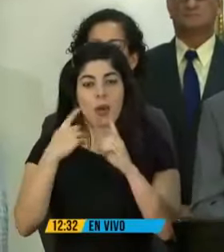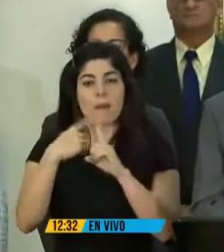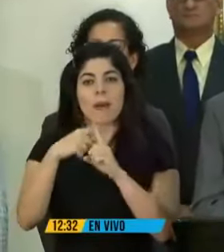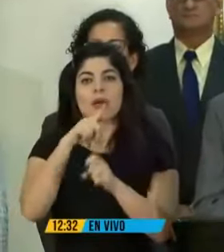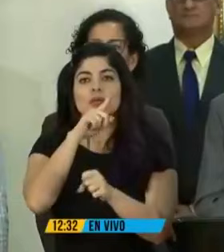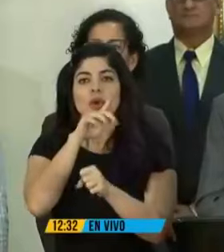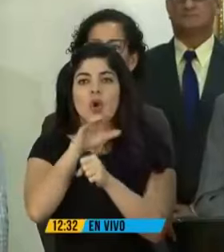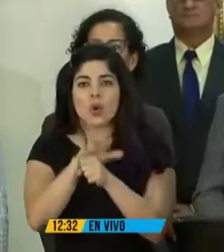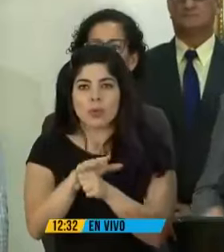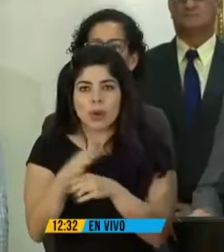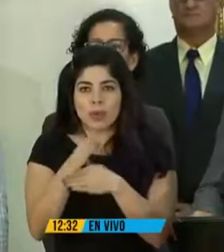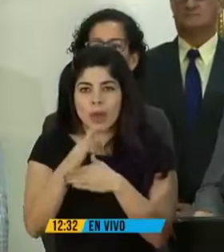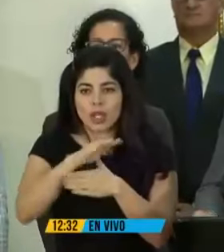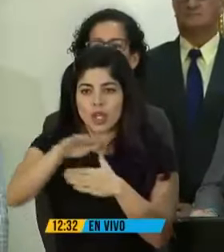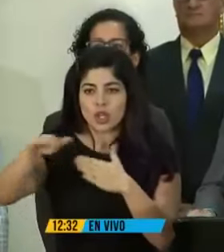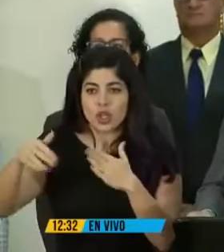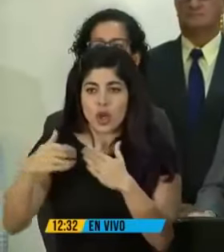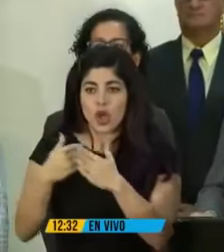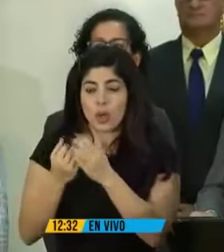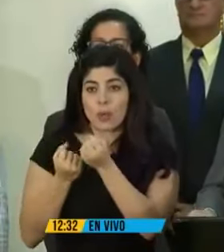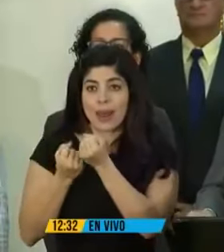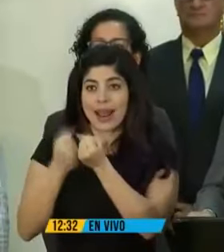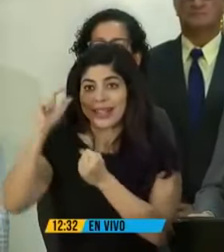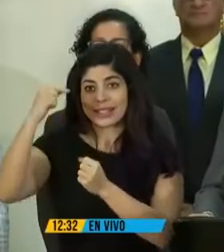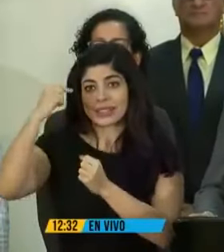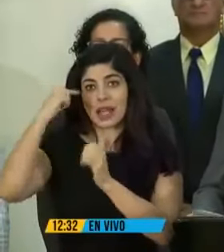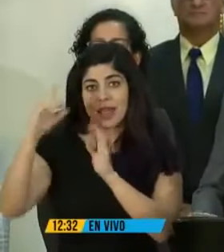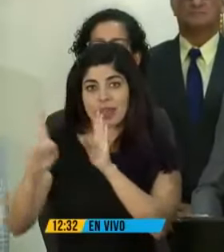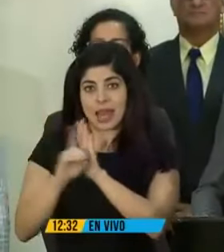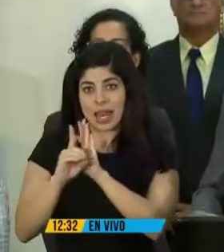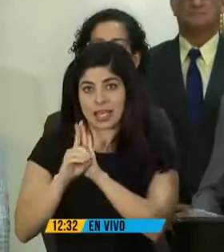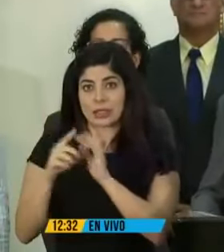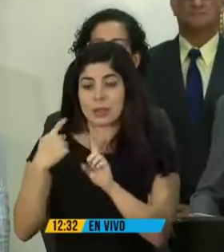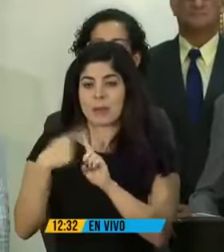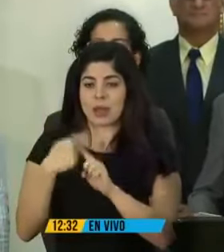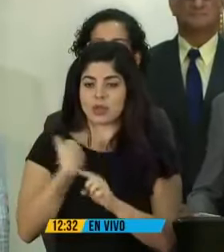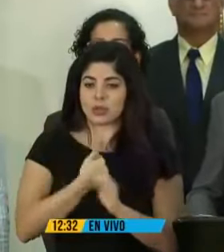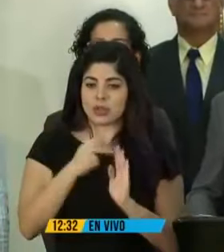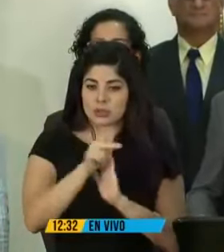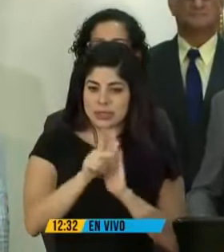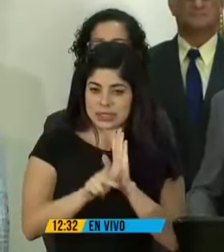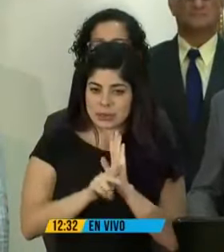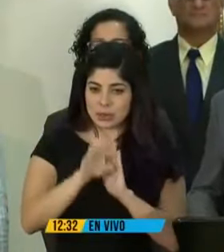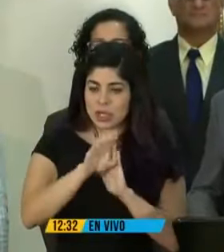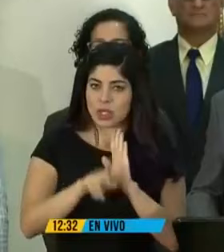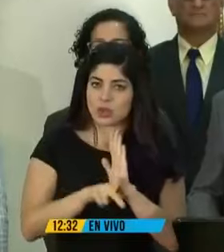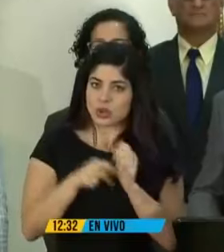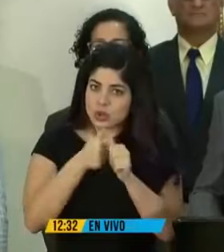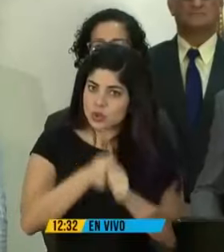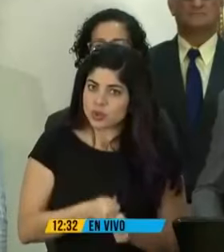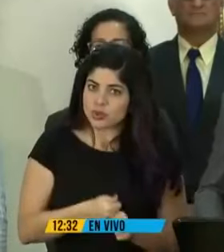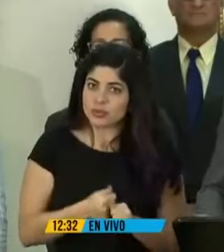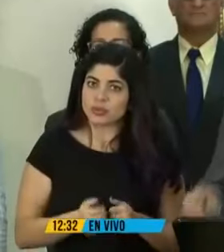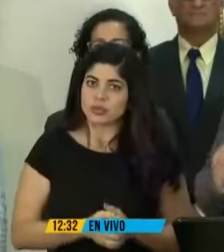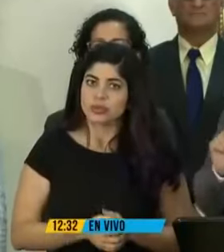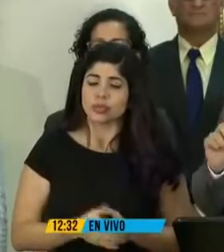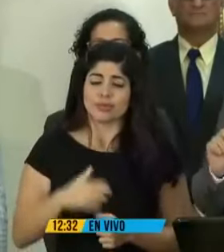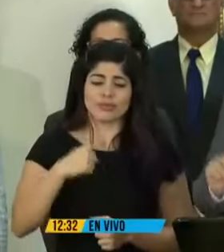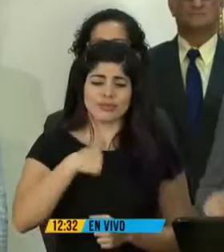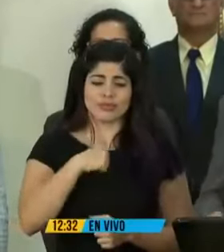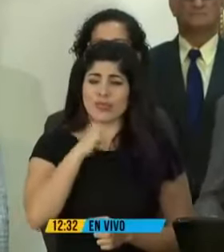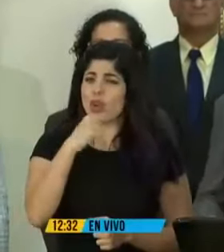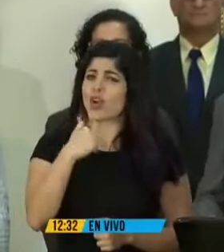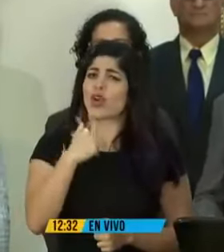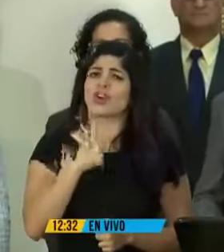compromisos mutuos para con el Estado de Derecho y nuestros preceptos constitucionales. Yo no